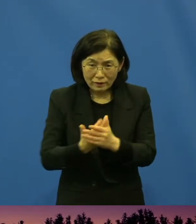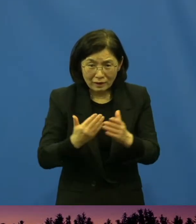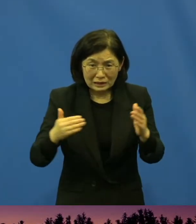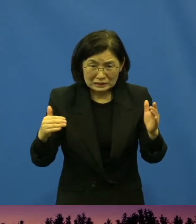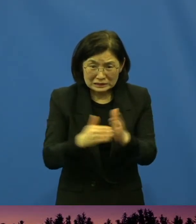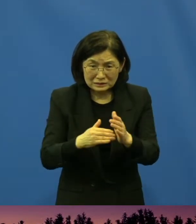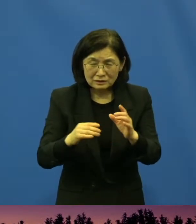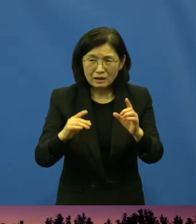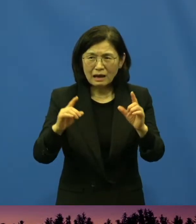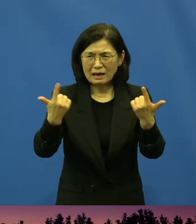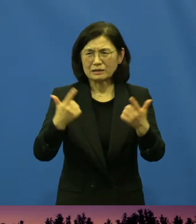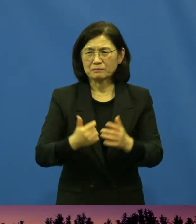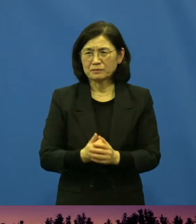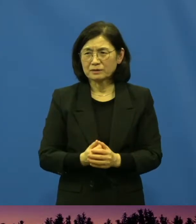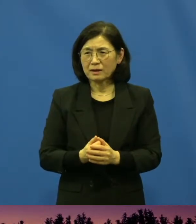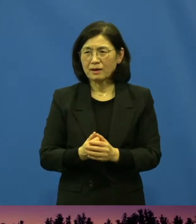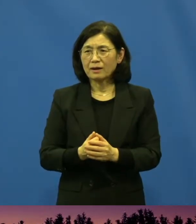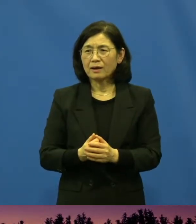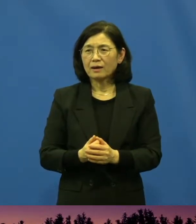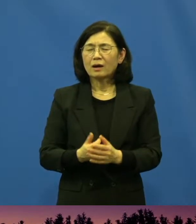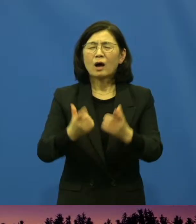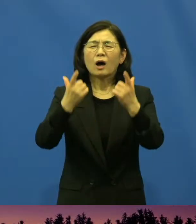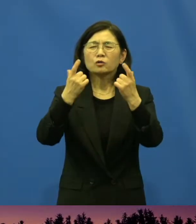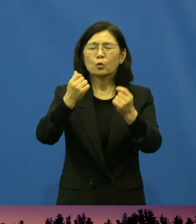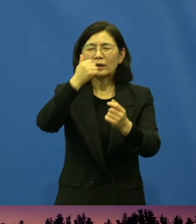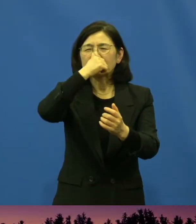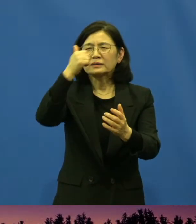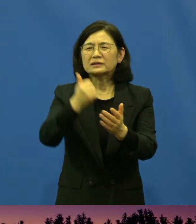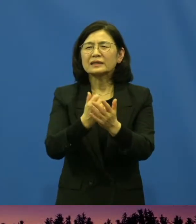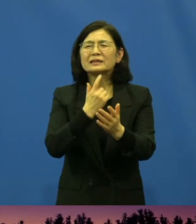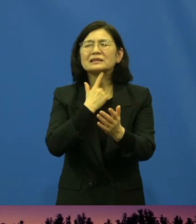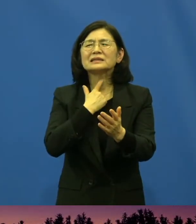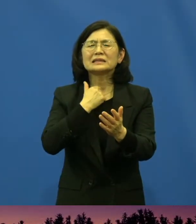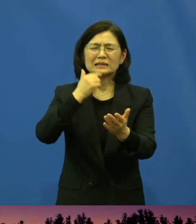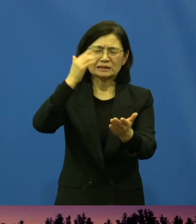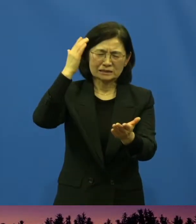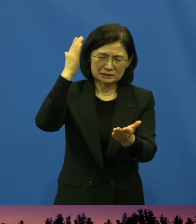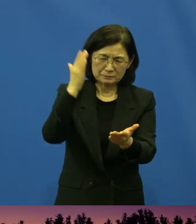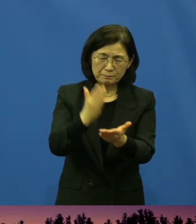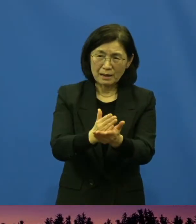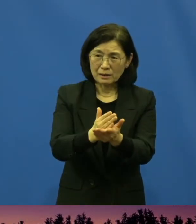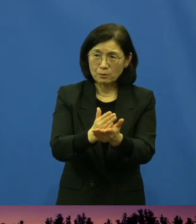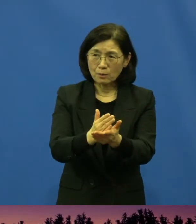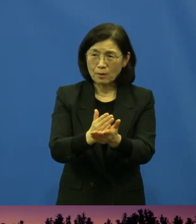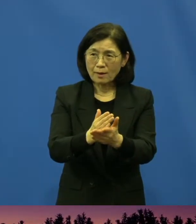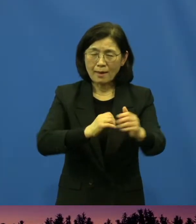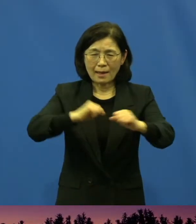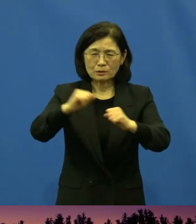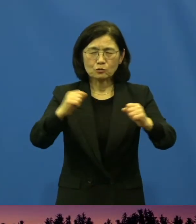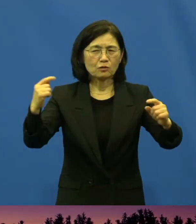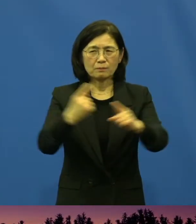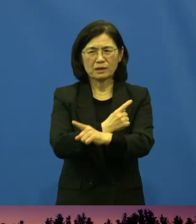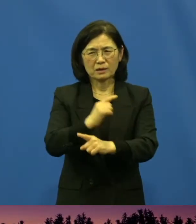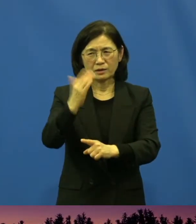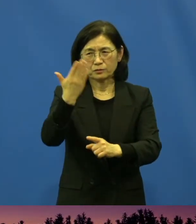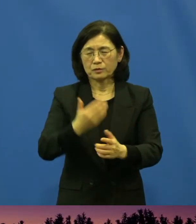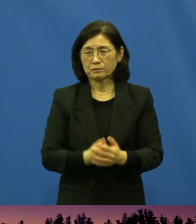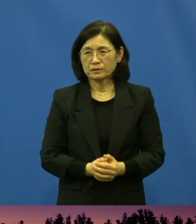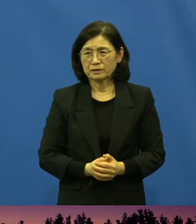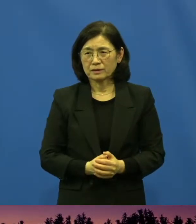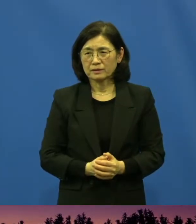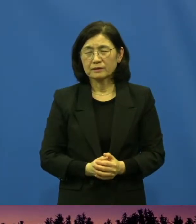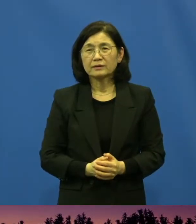우리에게 죄는 뭐죠? 뭐가 문제죠? 죄의 반복이라는 거죠. 반복. 계속된 실수가